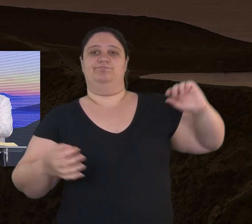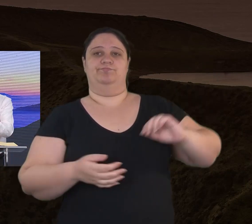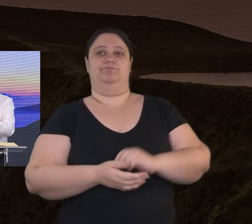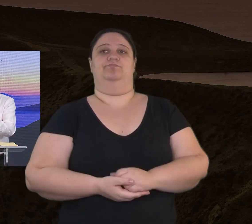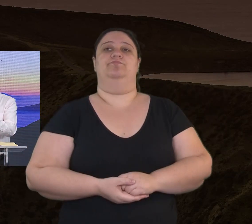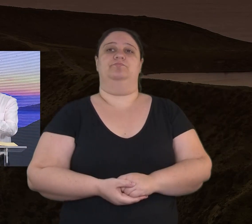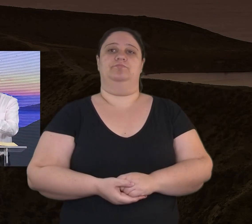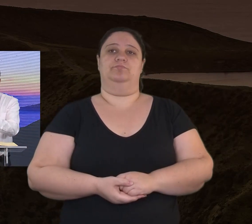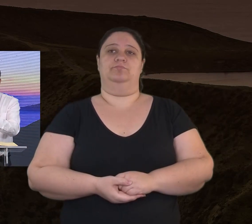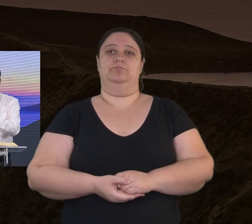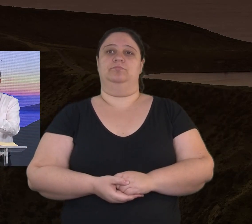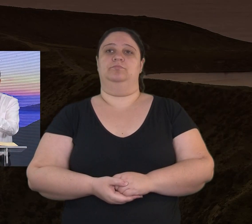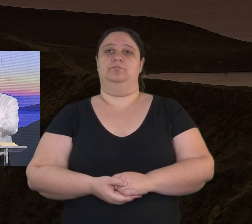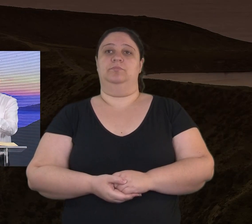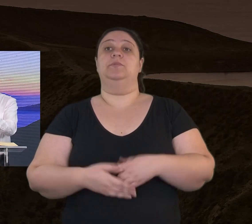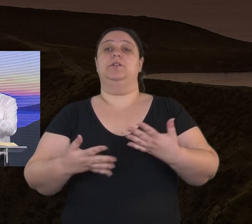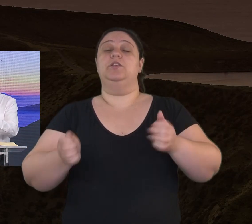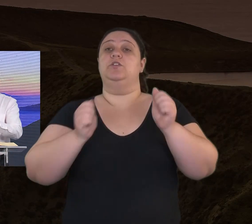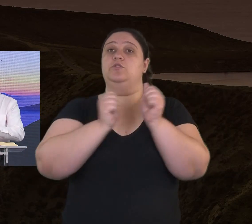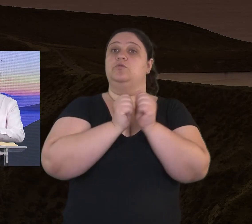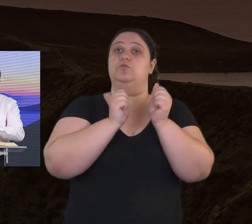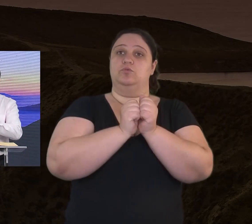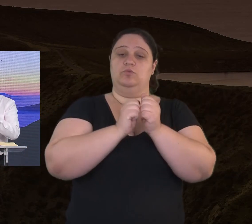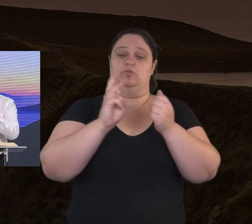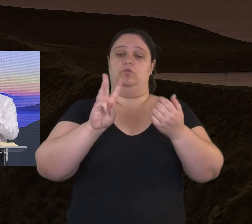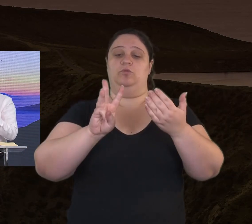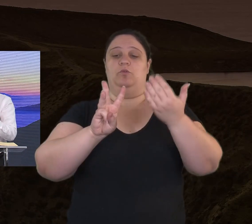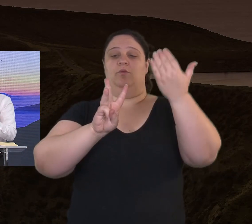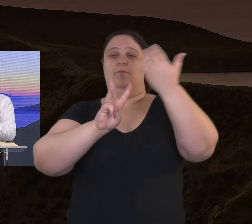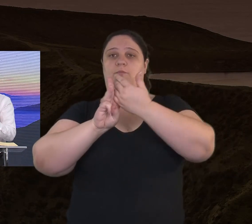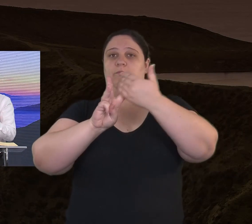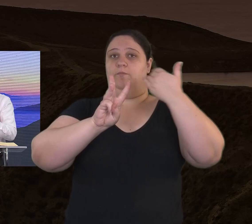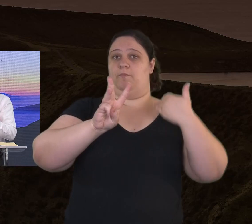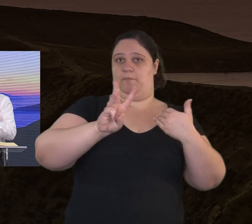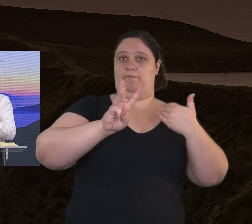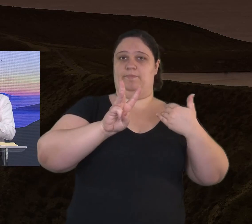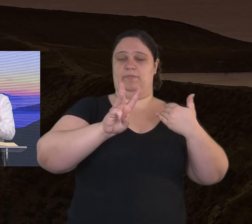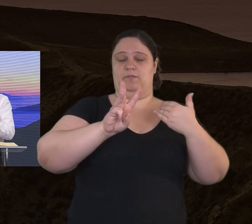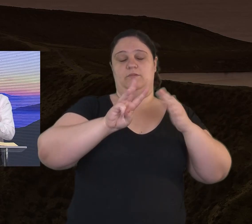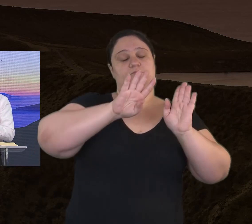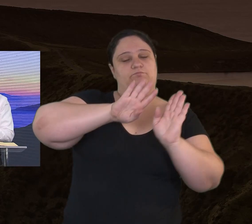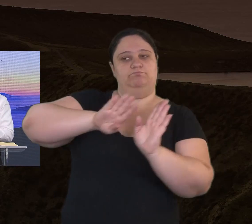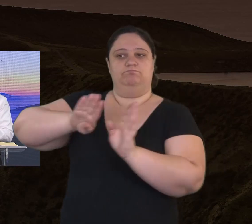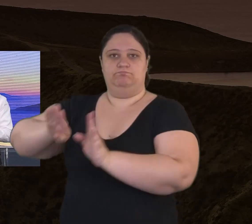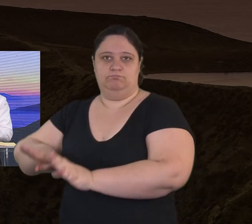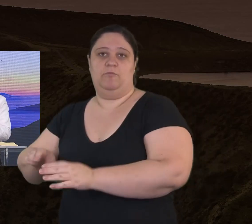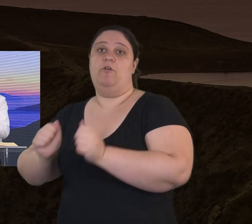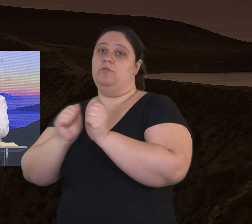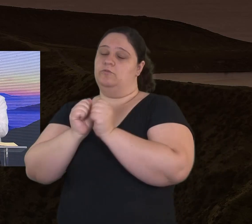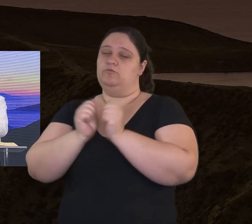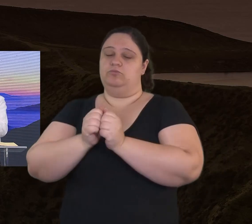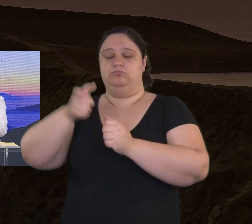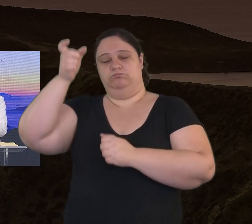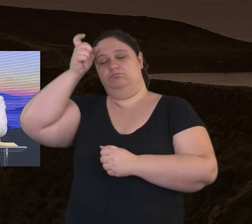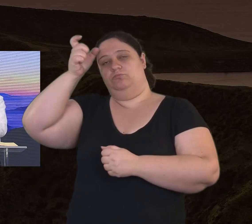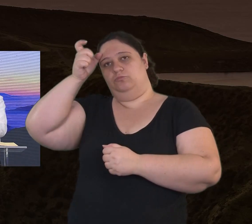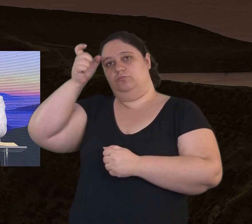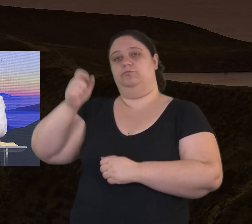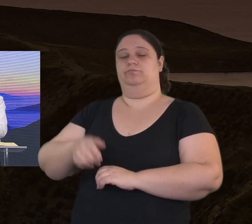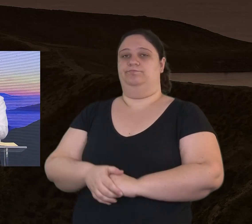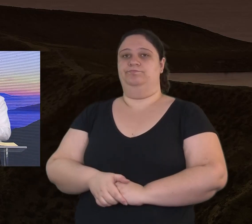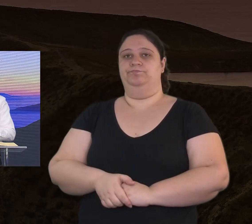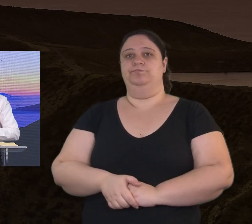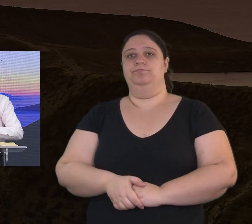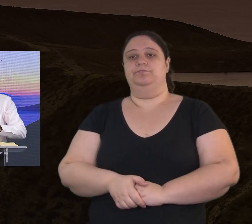E ele se levou consigo terça parte dos anjos, que se rebelou também, se desconectou